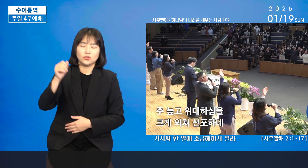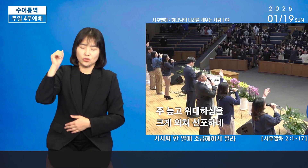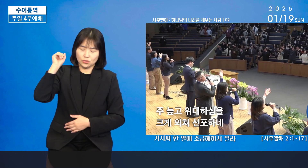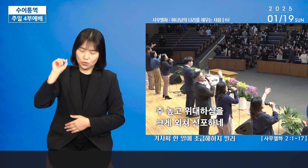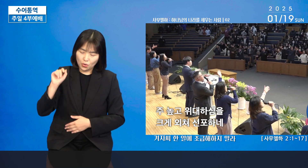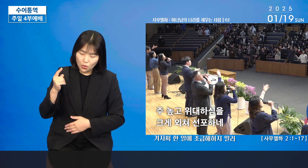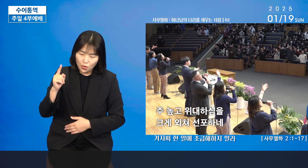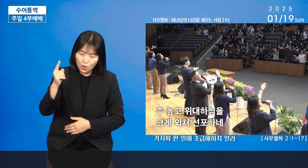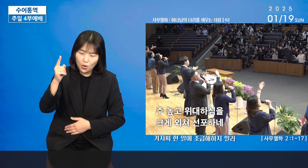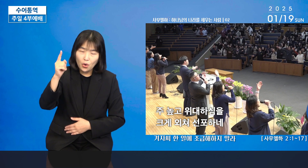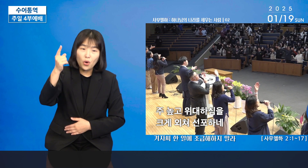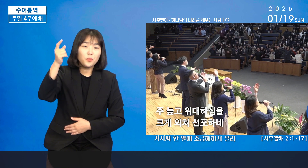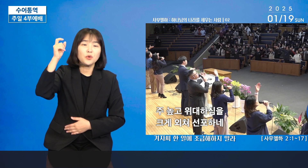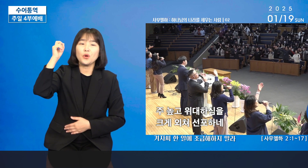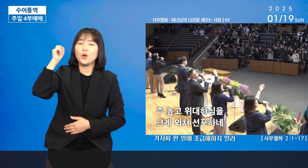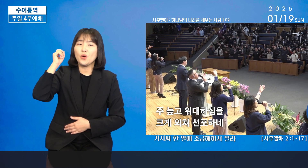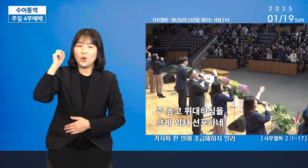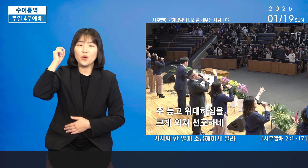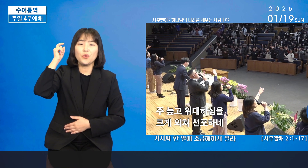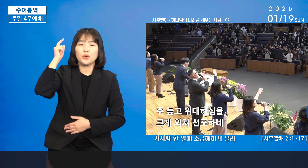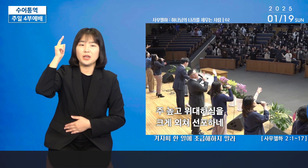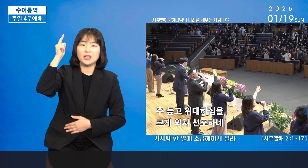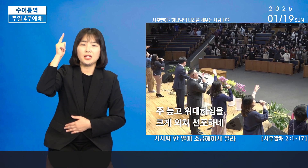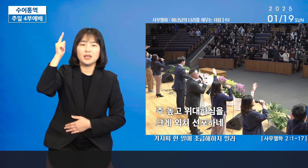주 높고